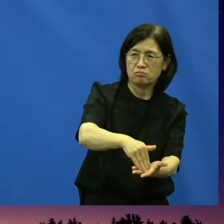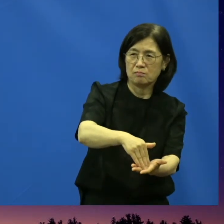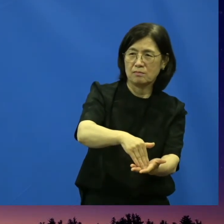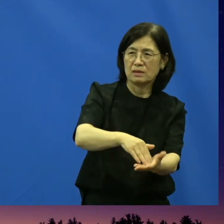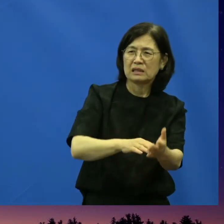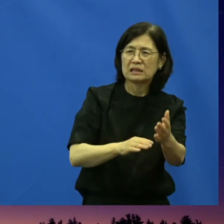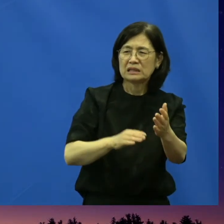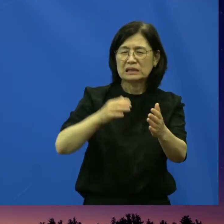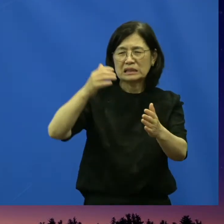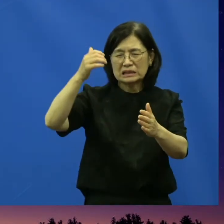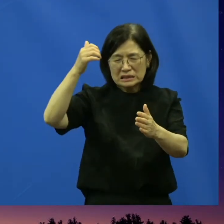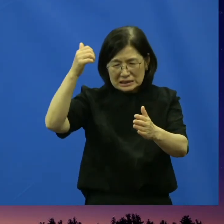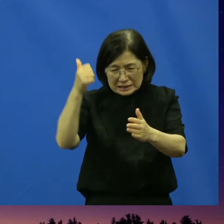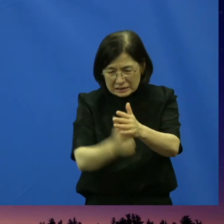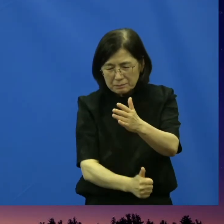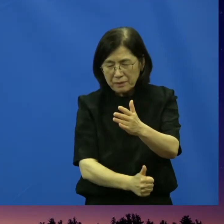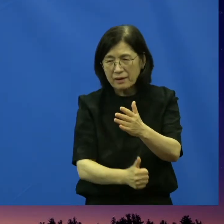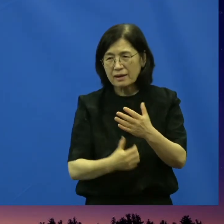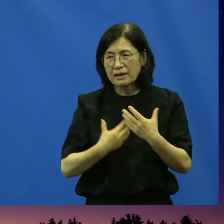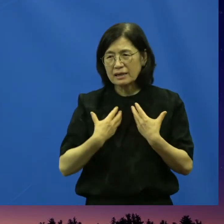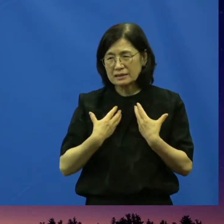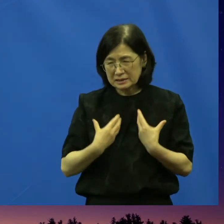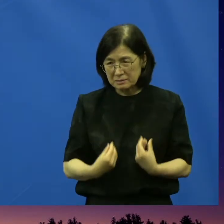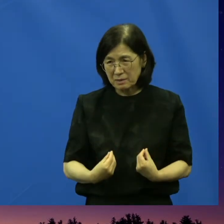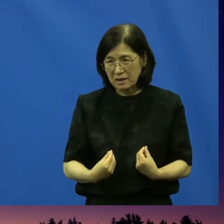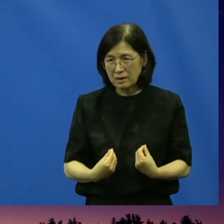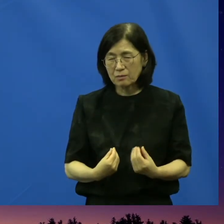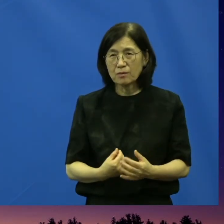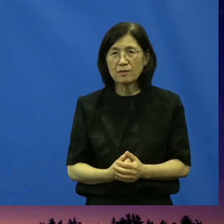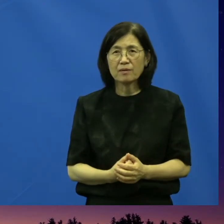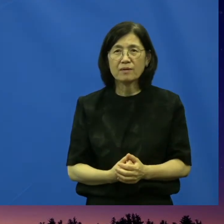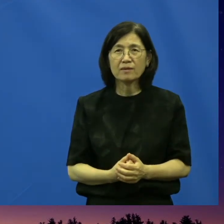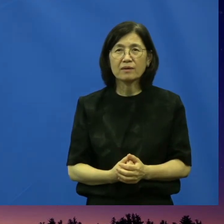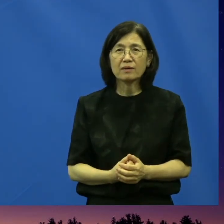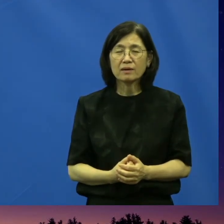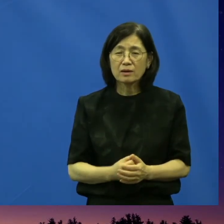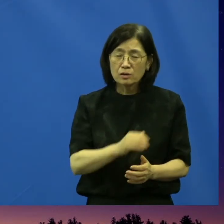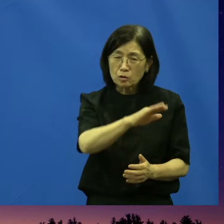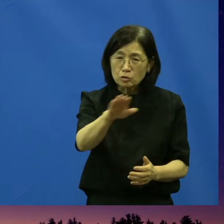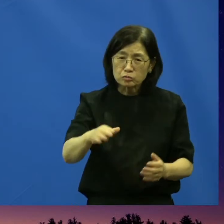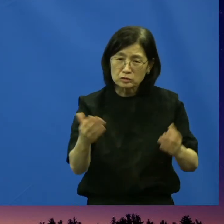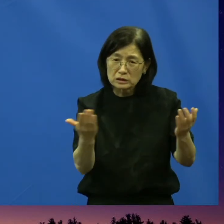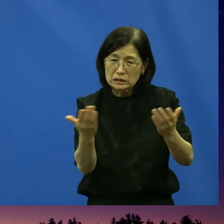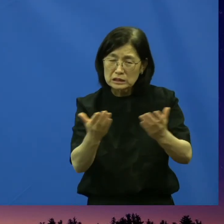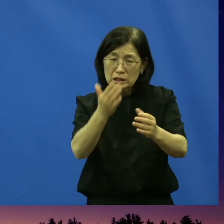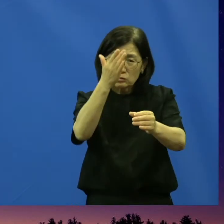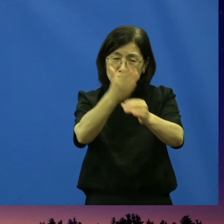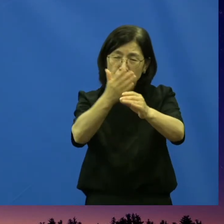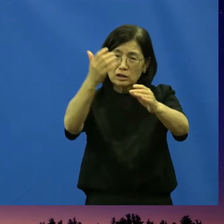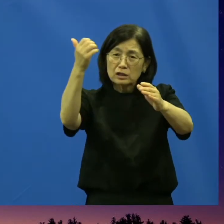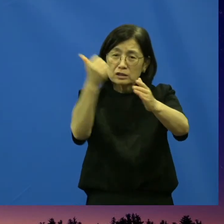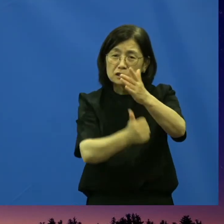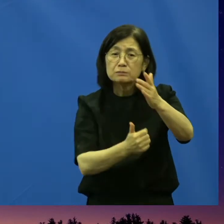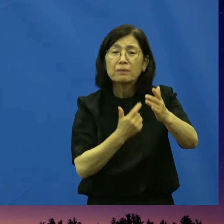실패를 하고 시리에 젖고. 여러분, 실패해보지 않은 분이 있습니까? 여기에?